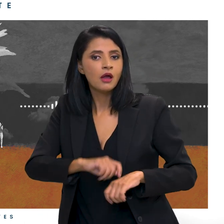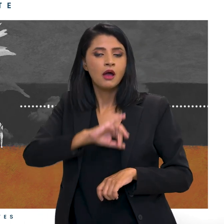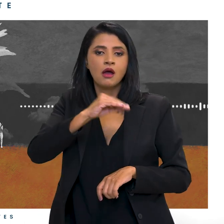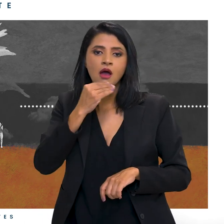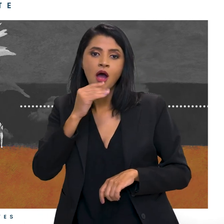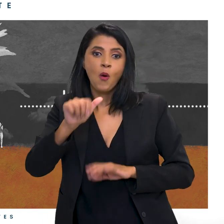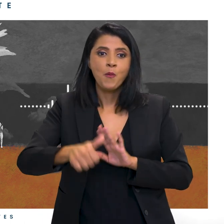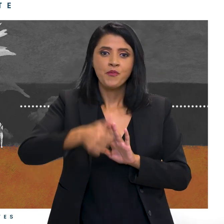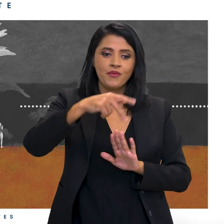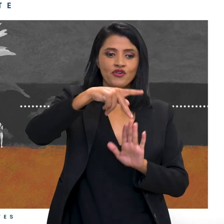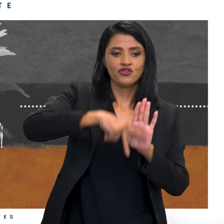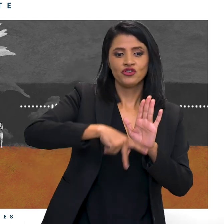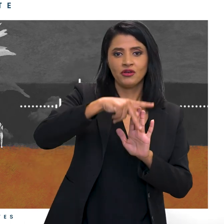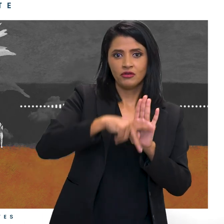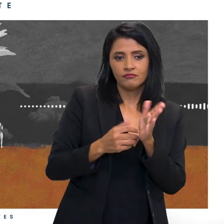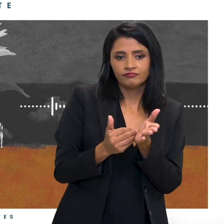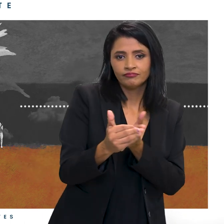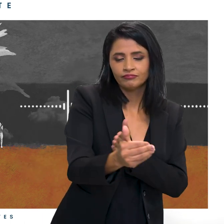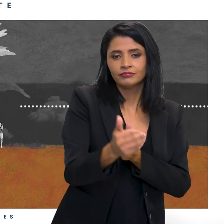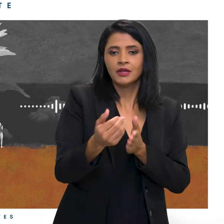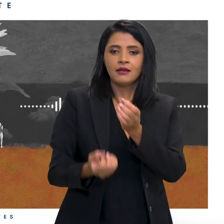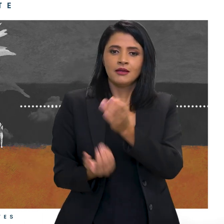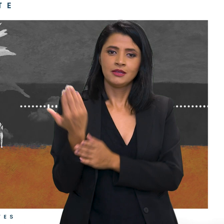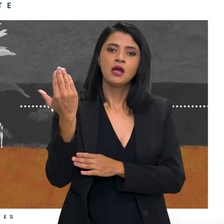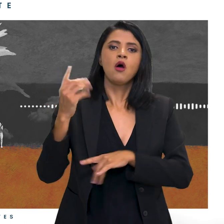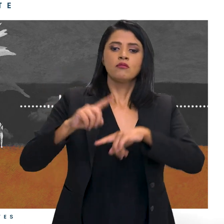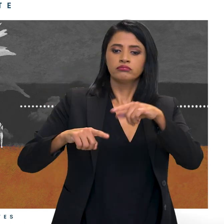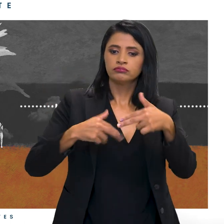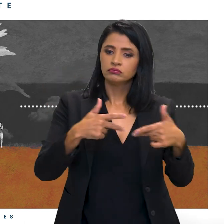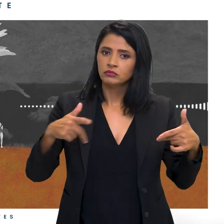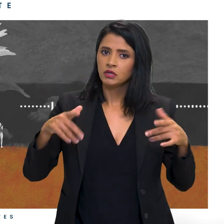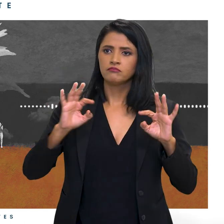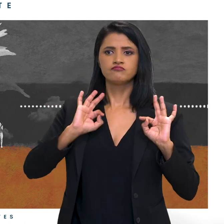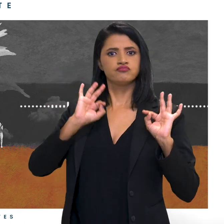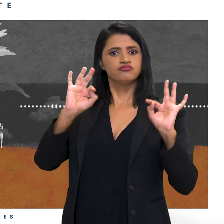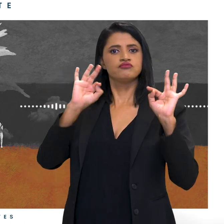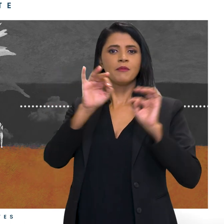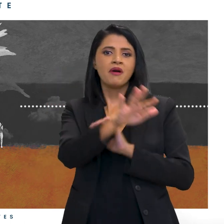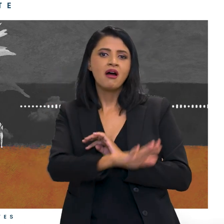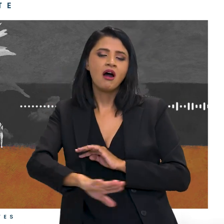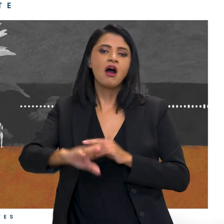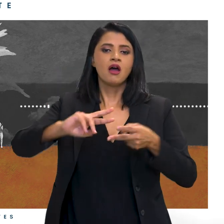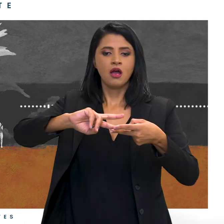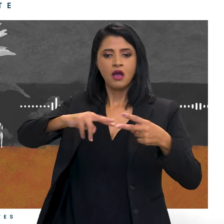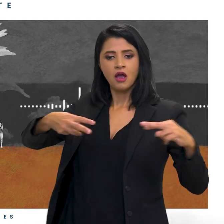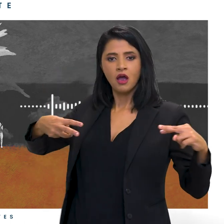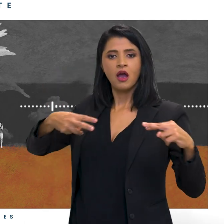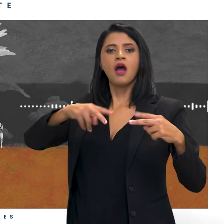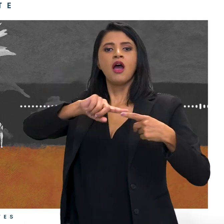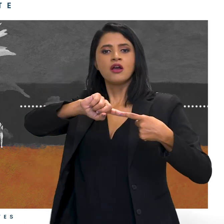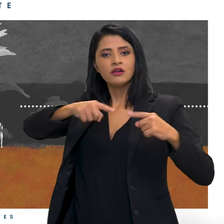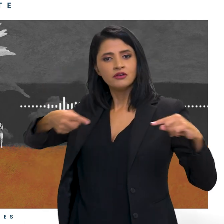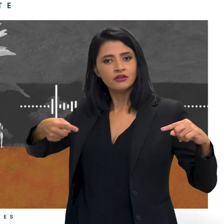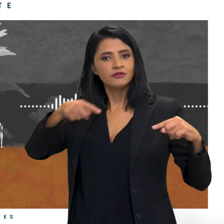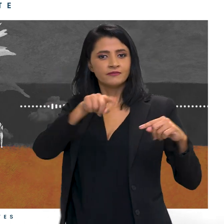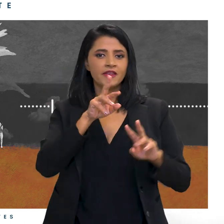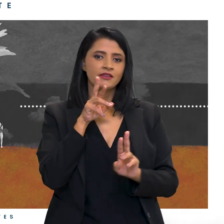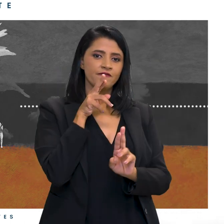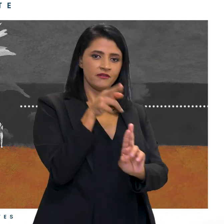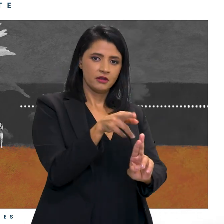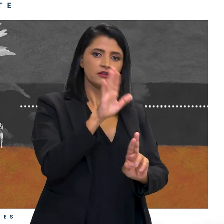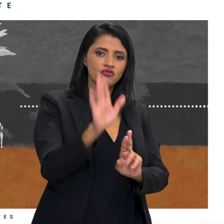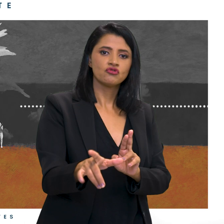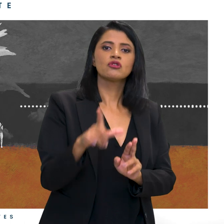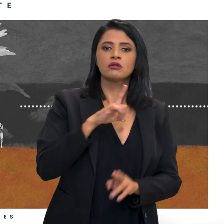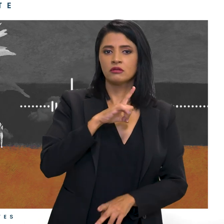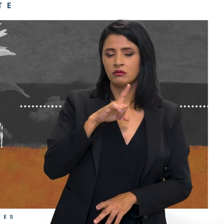a gente rode um piloto com a instalação de equipamentos de alta performance para a área de genômica em serviços